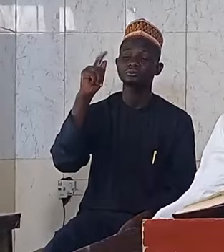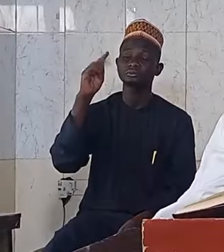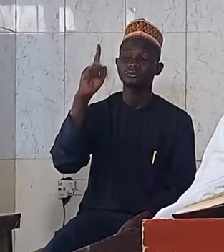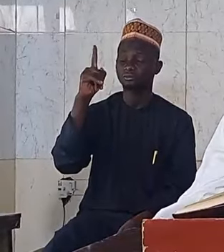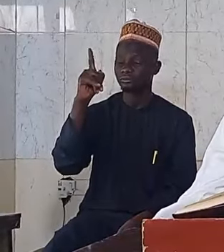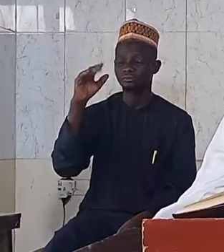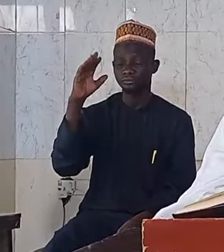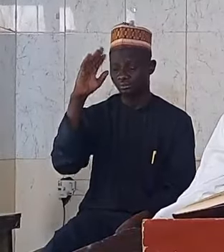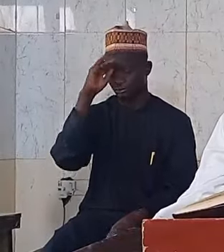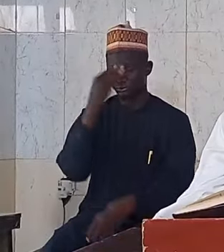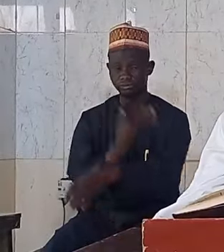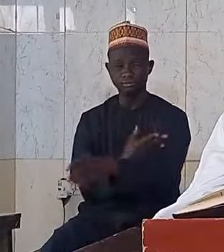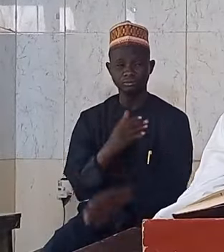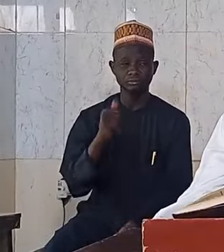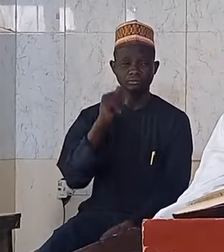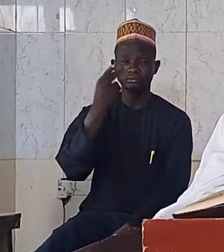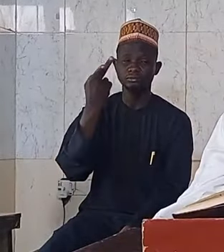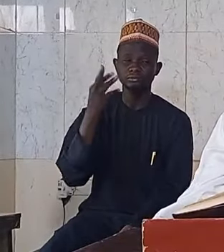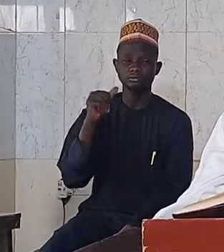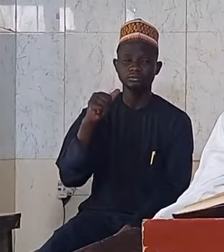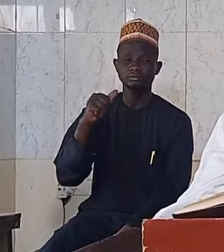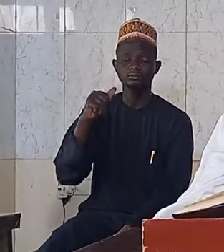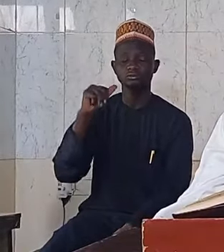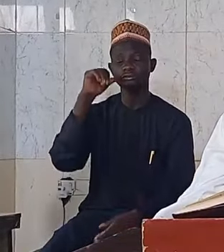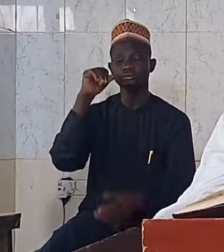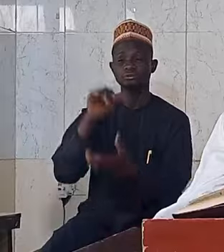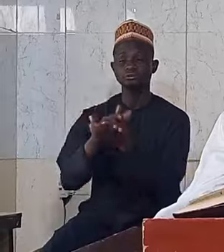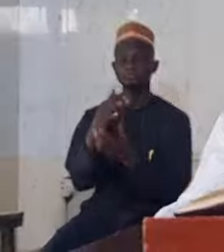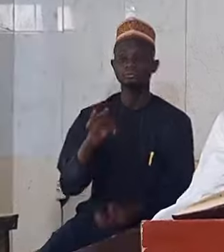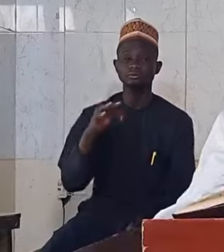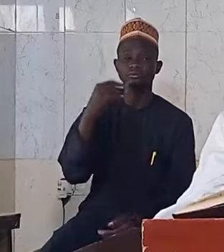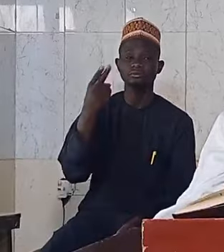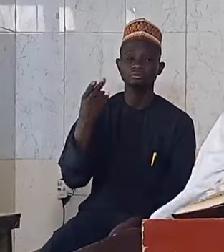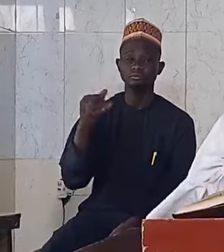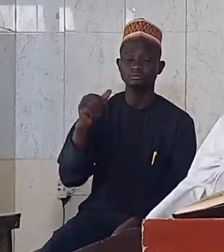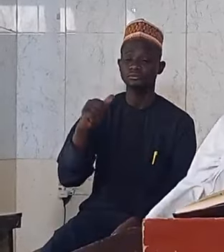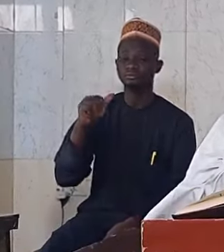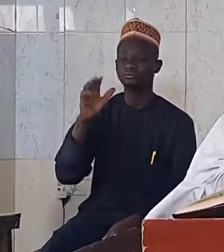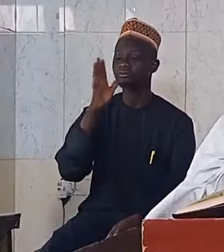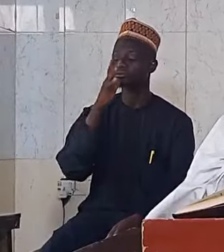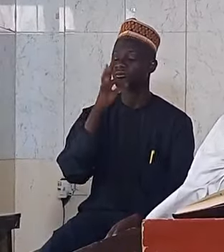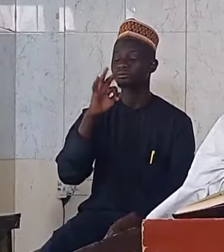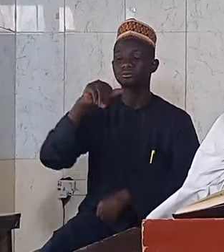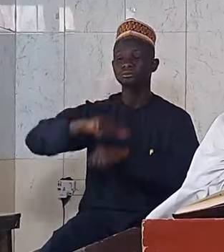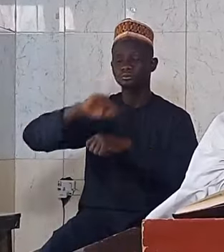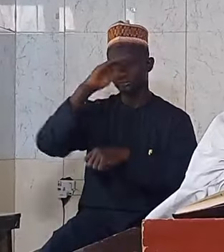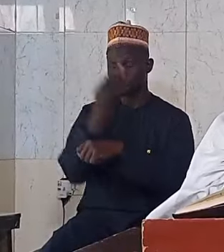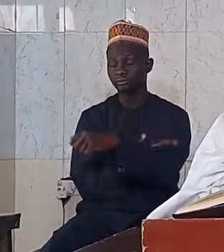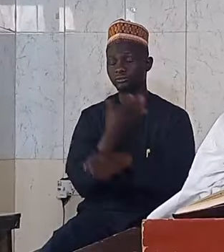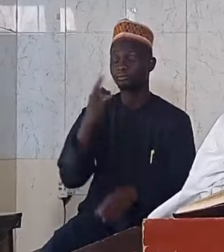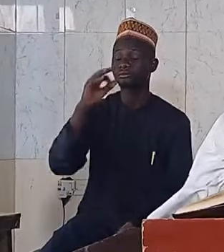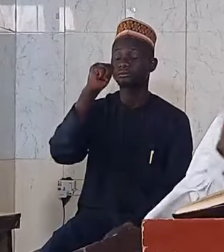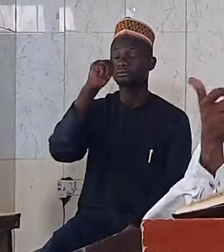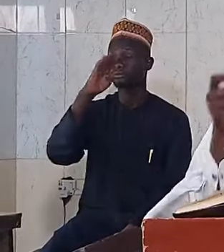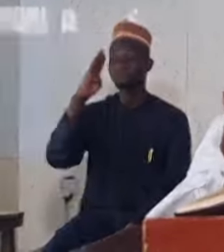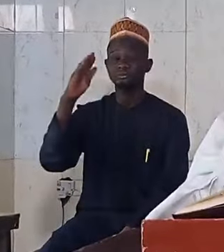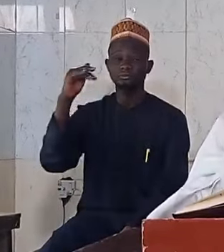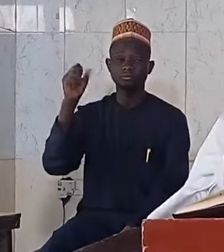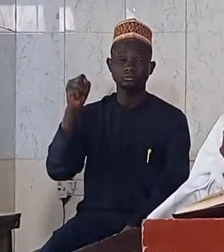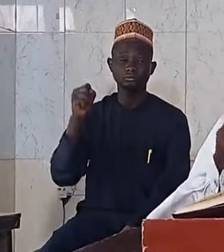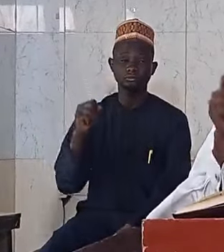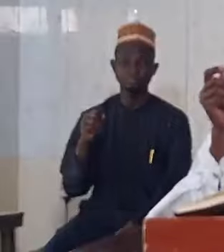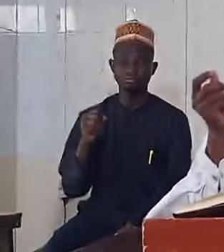ita matar Al-Abbas ce fa ita ce mahaifiyar Abdullahi dan Abbas Ummul Fadl ana kiranta